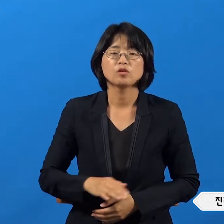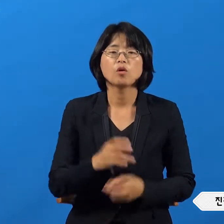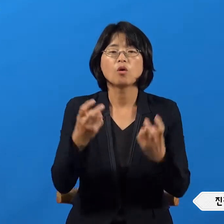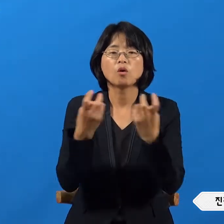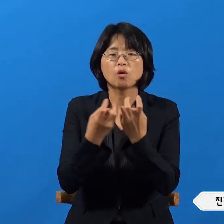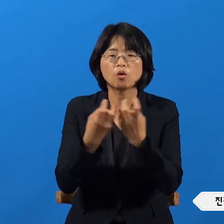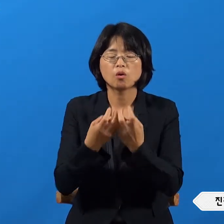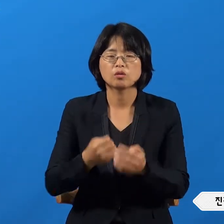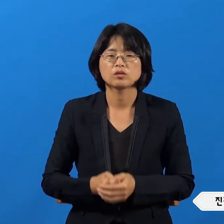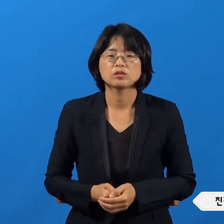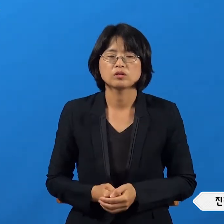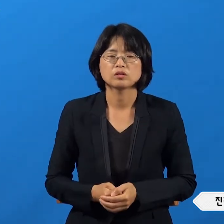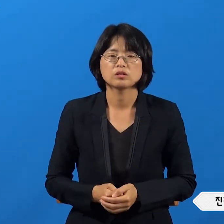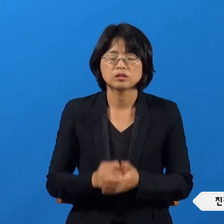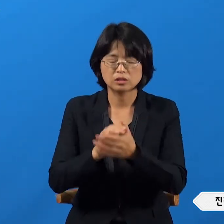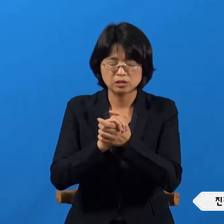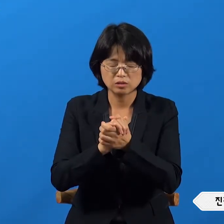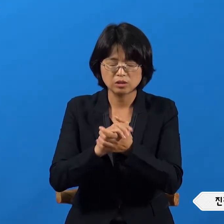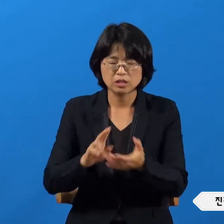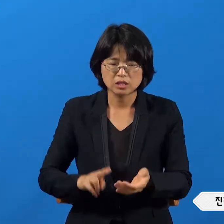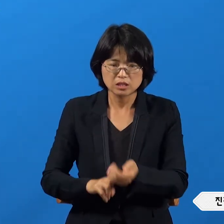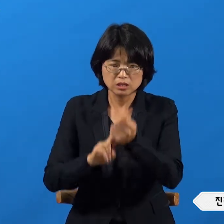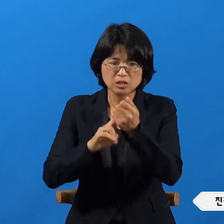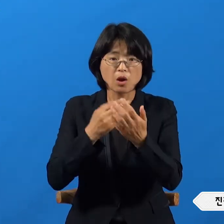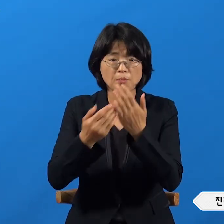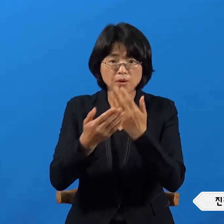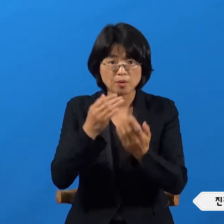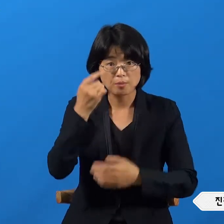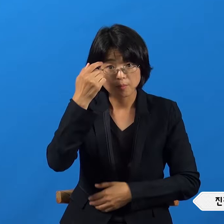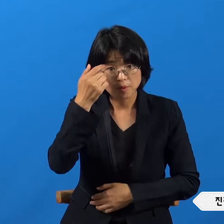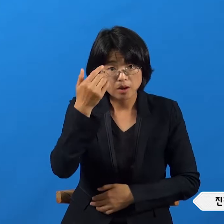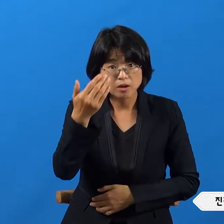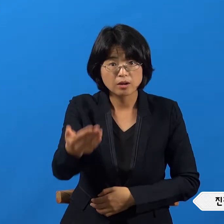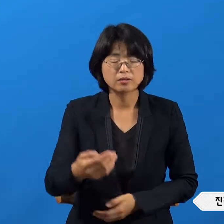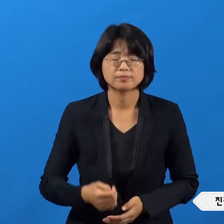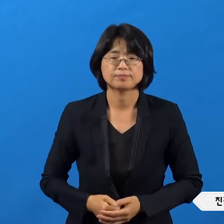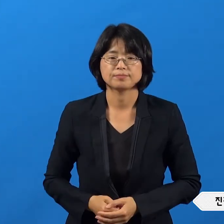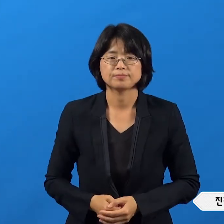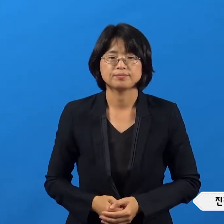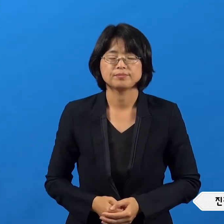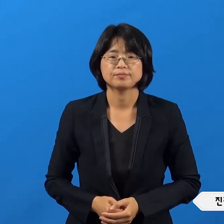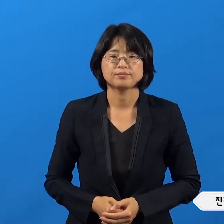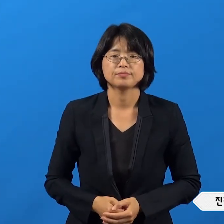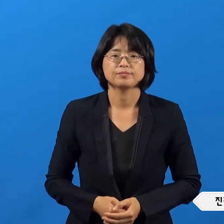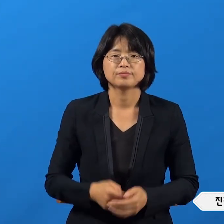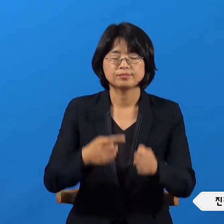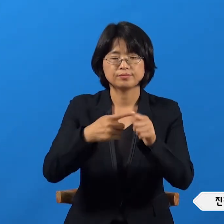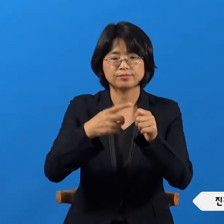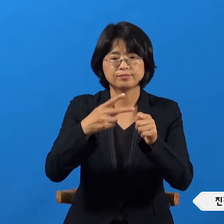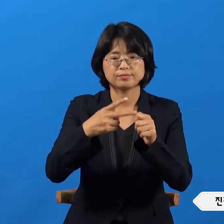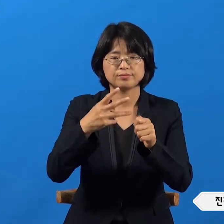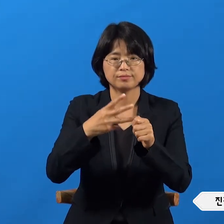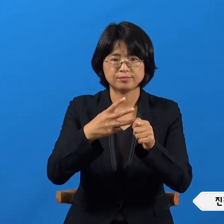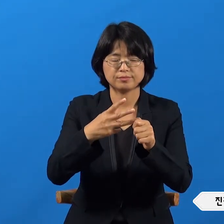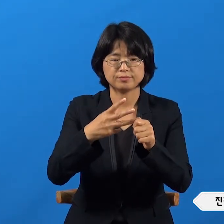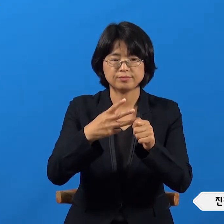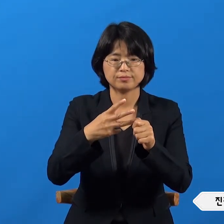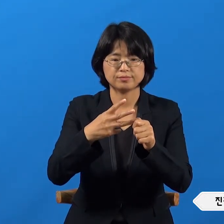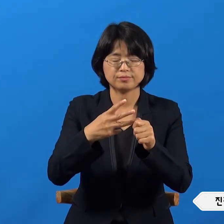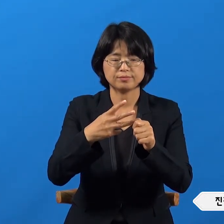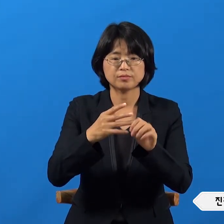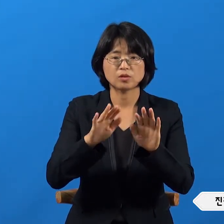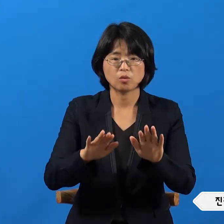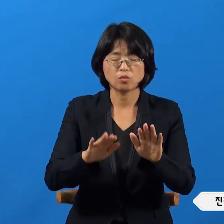수 있겠습니까? 3가지의 간단한 말씀의 적용을 함께 나누기를